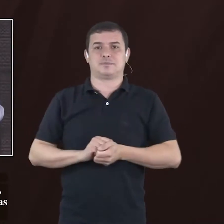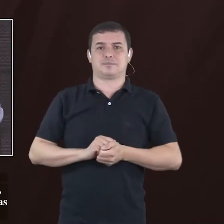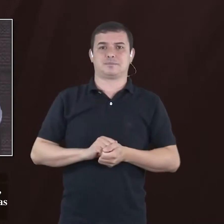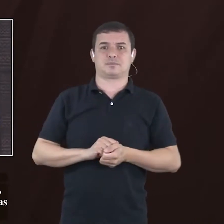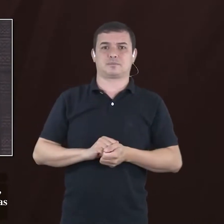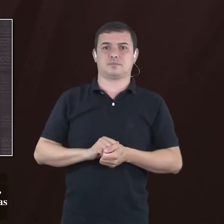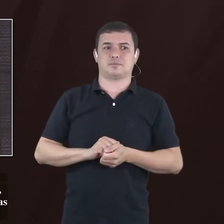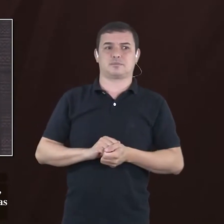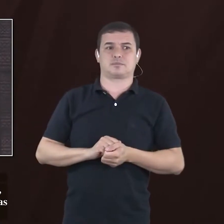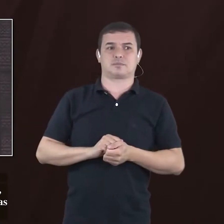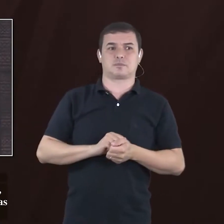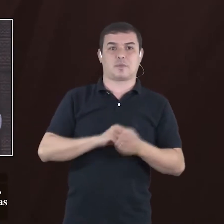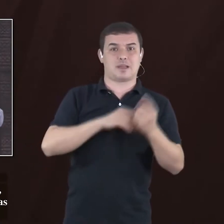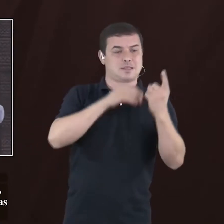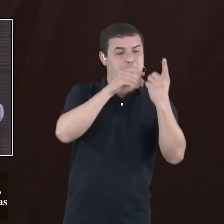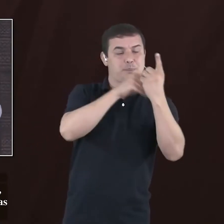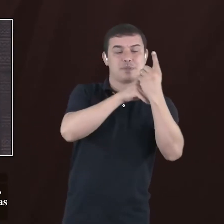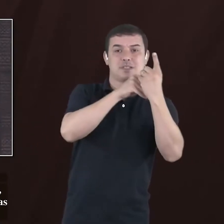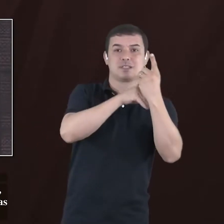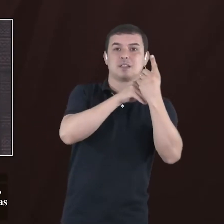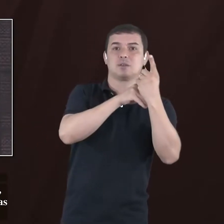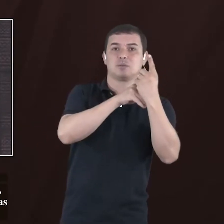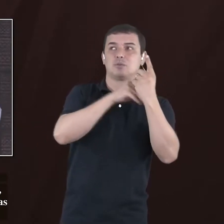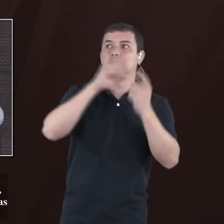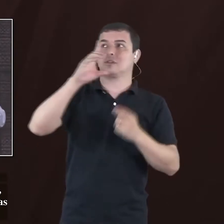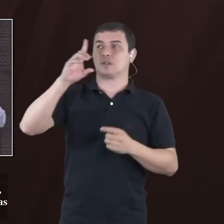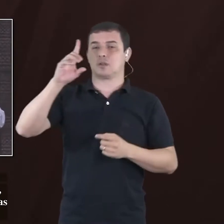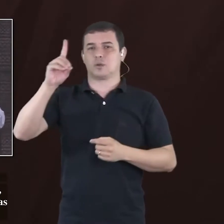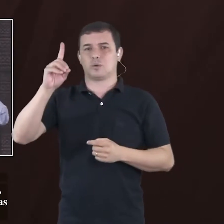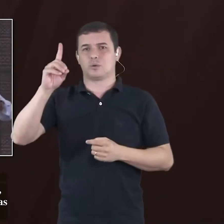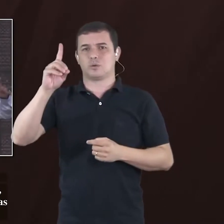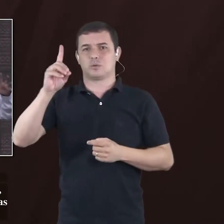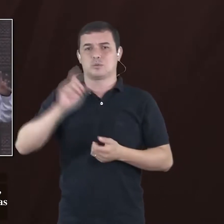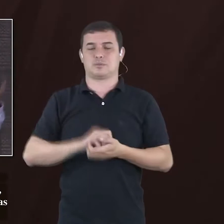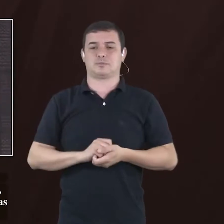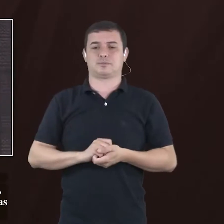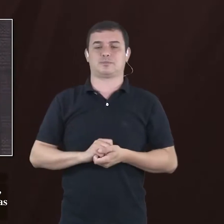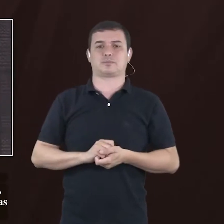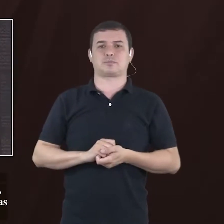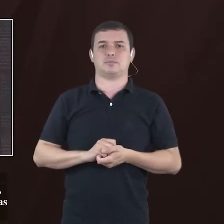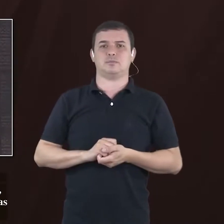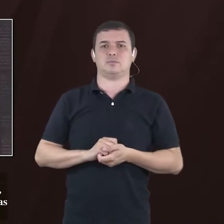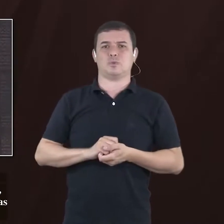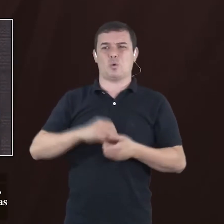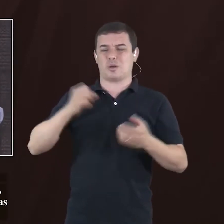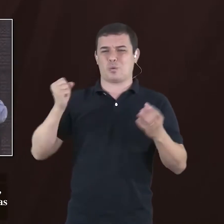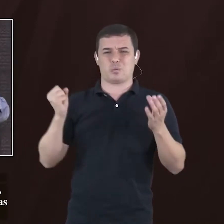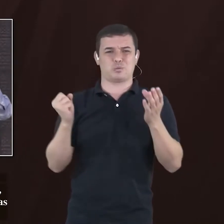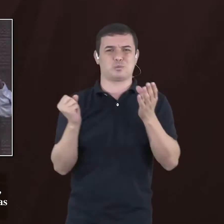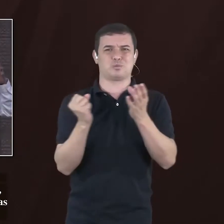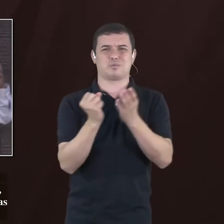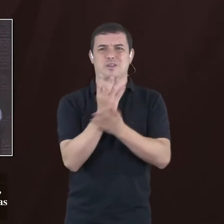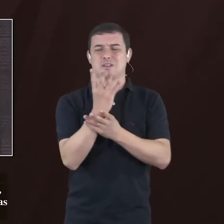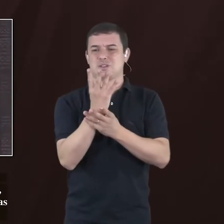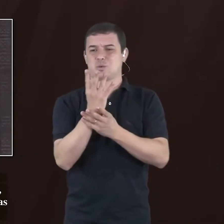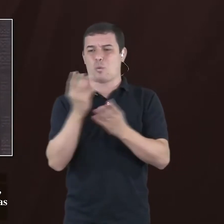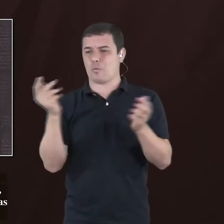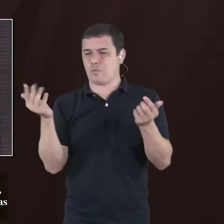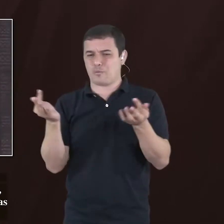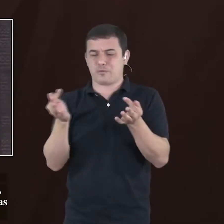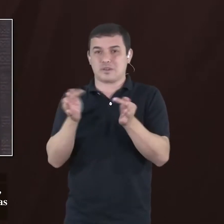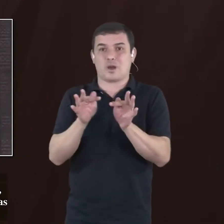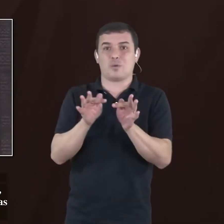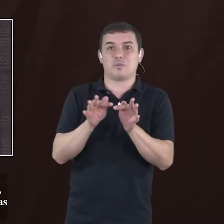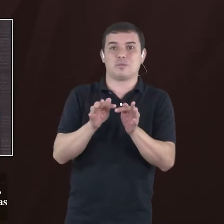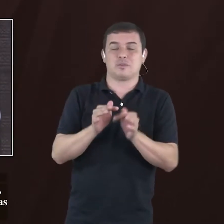séculos, oculto em Deus que criou todas as coisas. Qual é o resultado na gestão desse